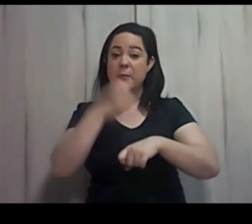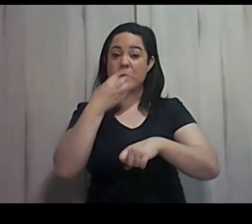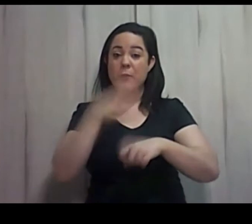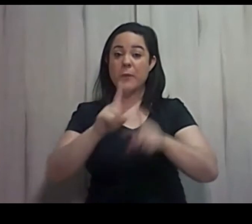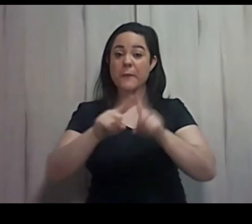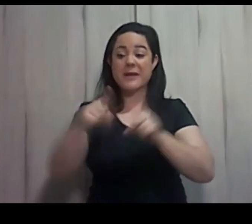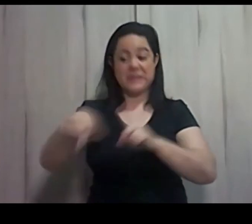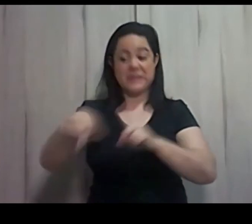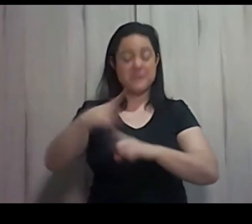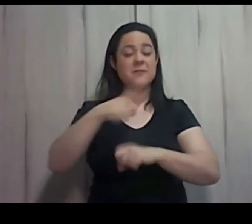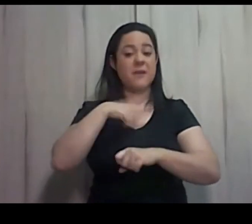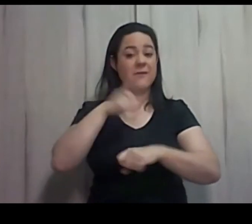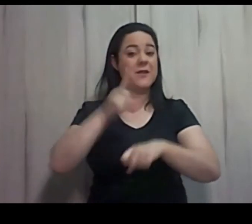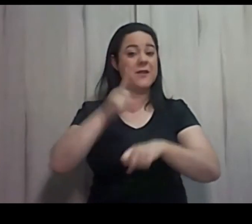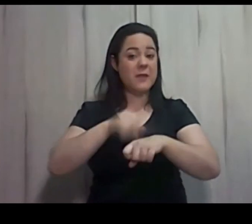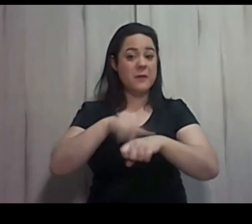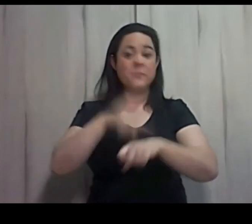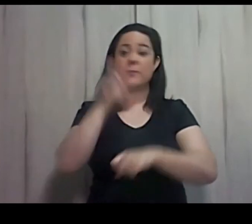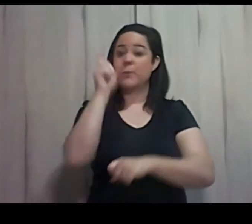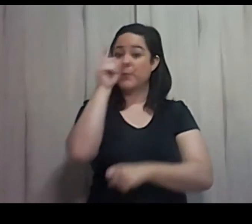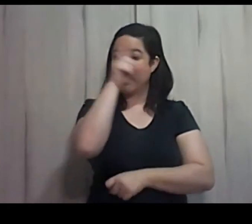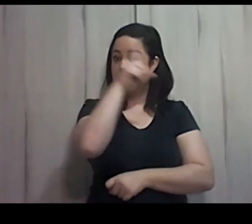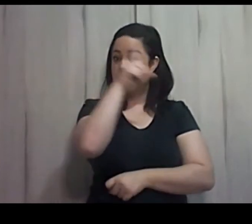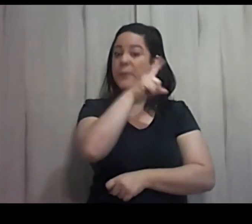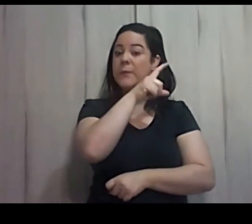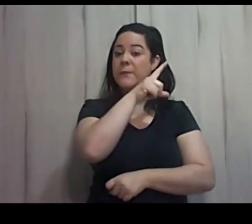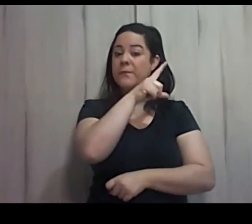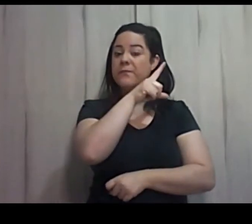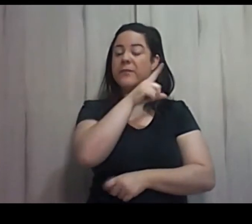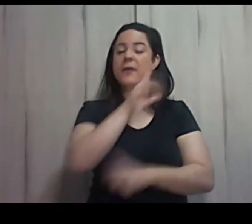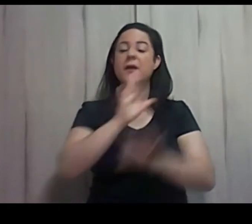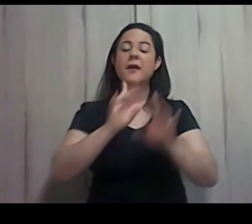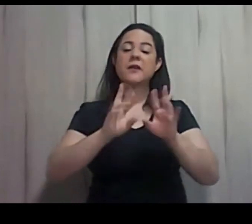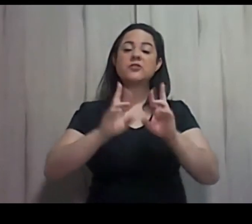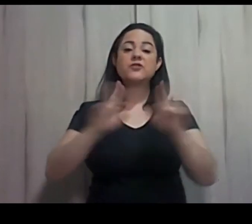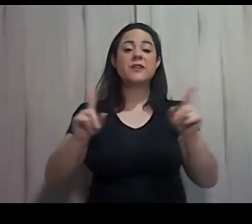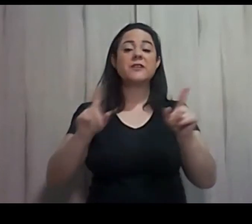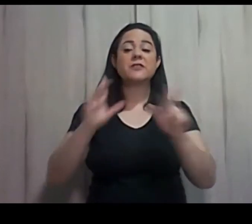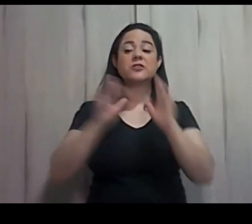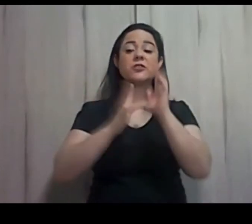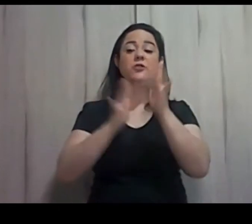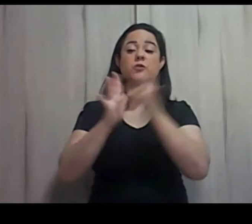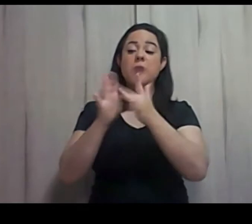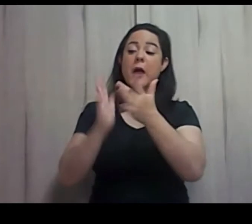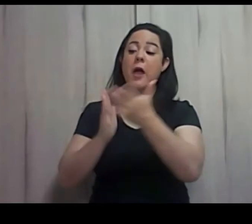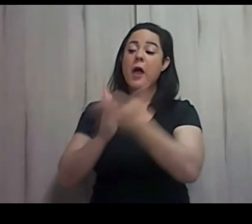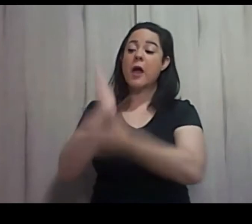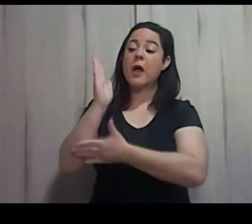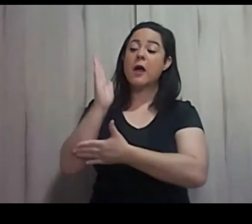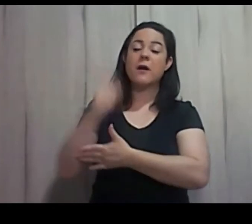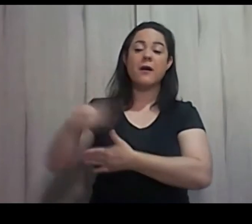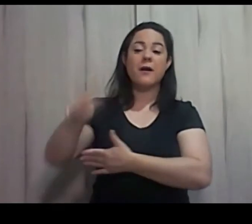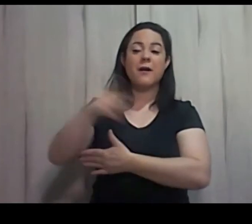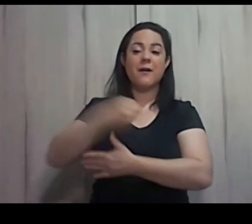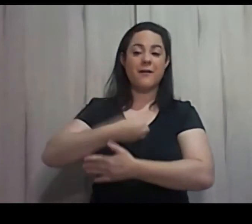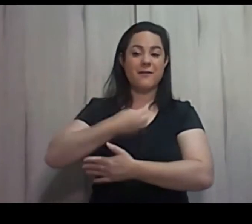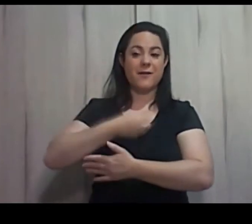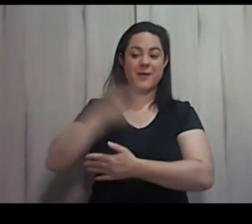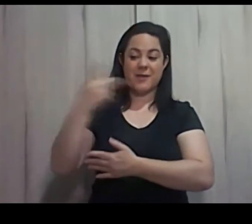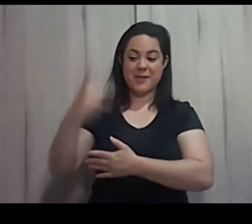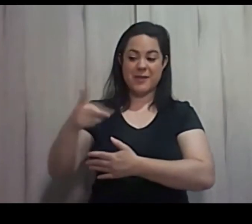enfrentou situações difíceis. A diferença é que ela foi aprovada por Jesus em toda a sua maneira de